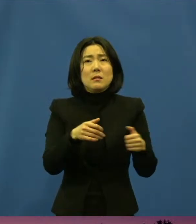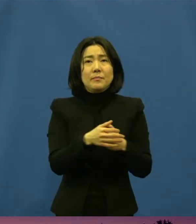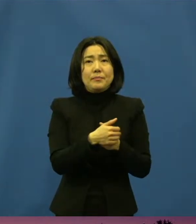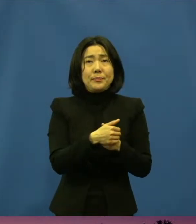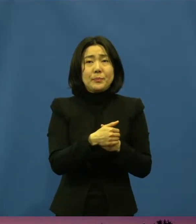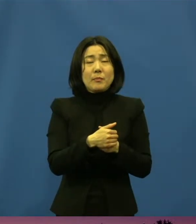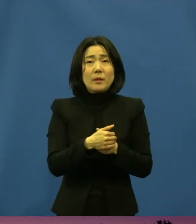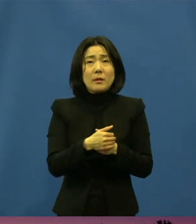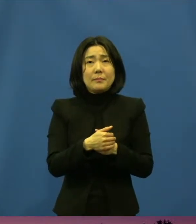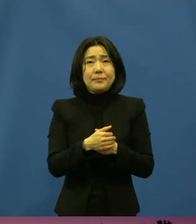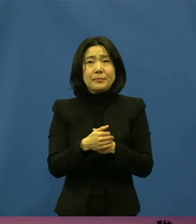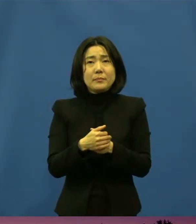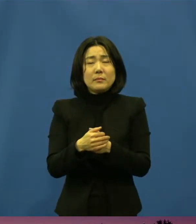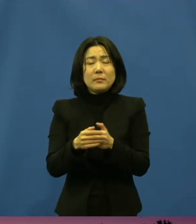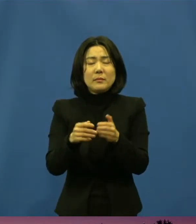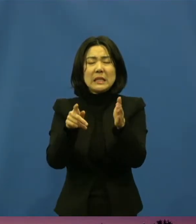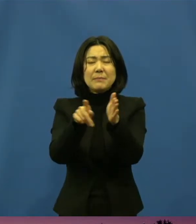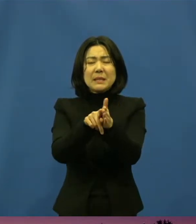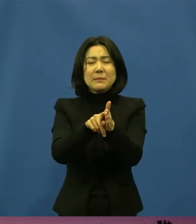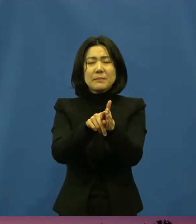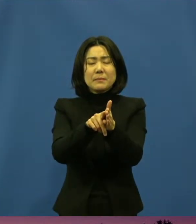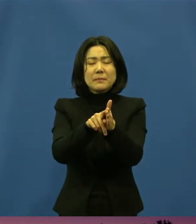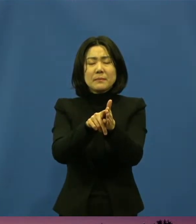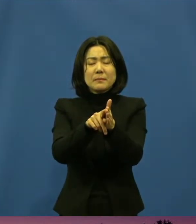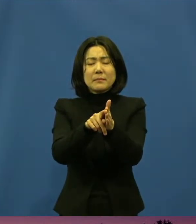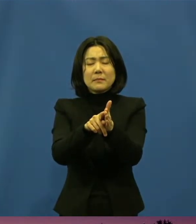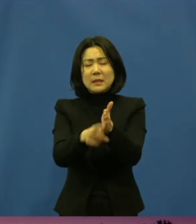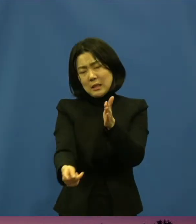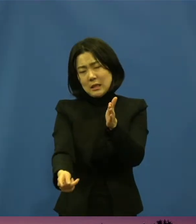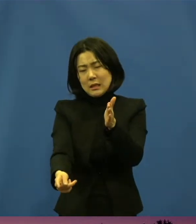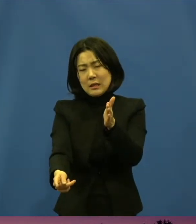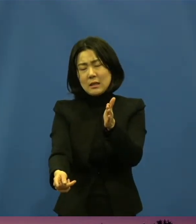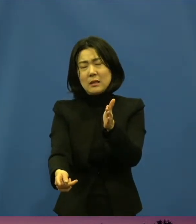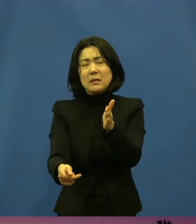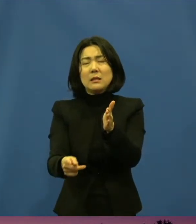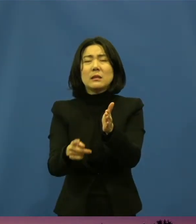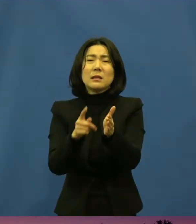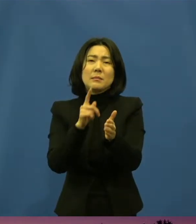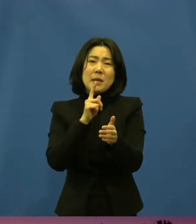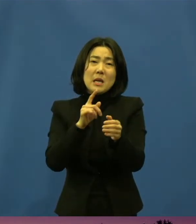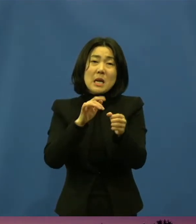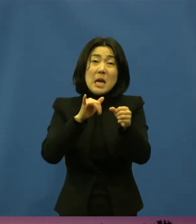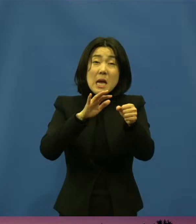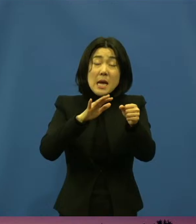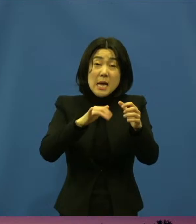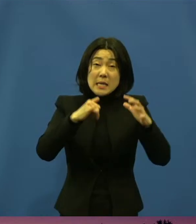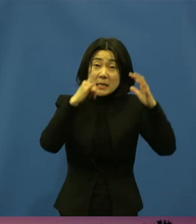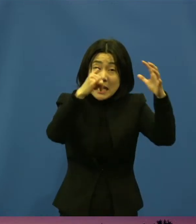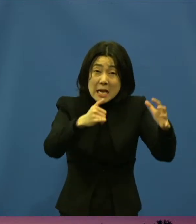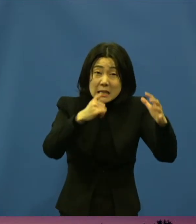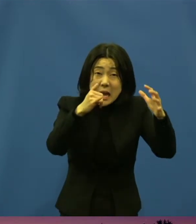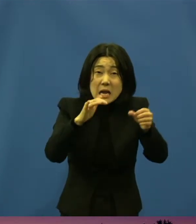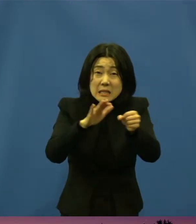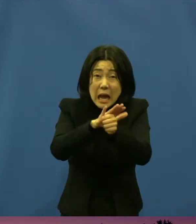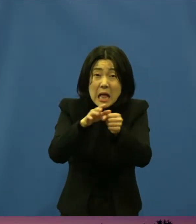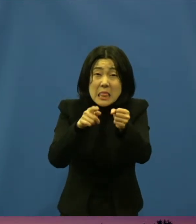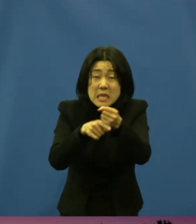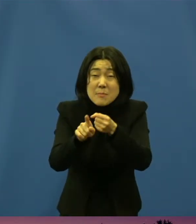떠났다는 이 말은 뭘까요? 신앙의 길을 벗어났다는 겁니다. 세상을 사랑했다는 말은 주님을 떠났다는 얘기예요.